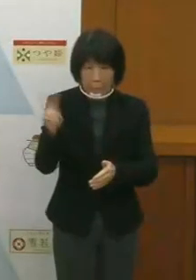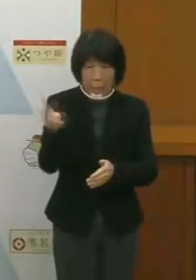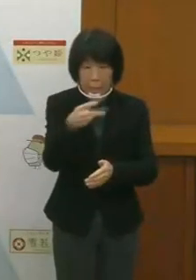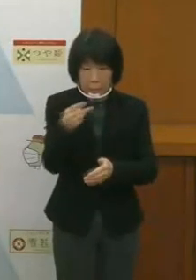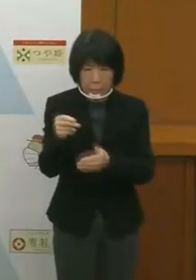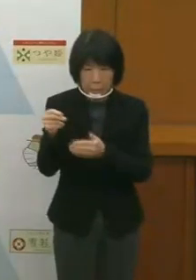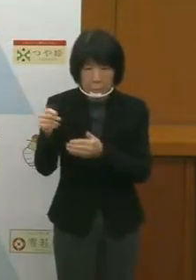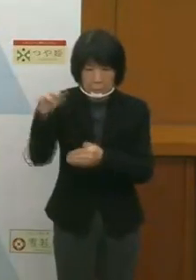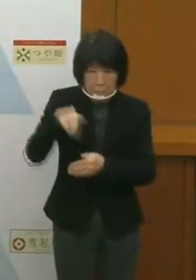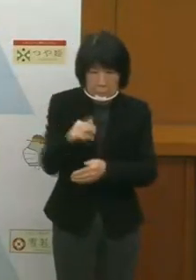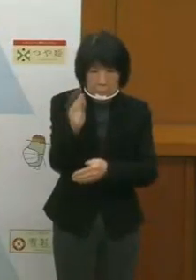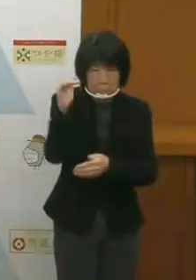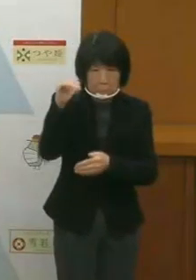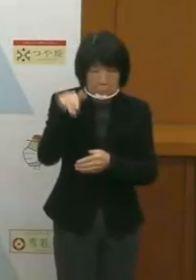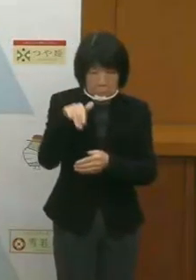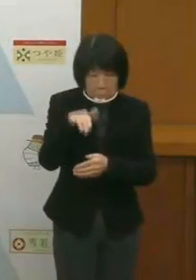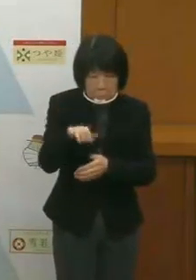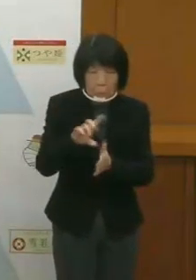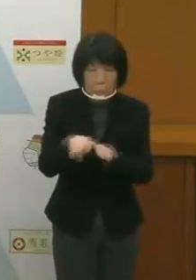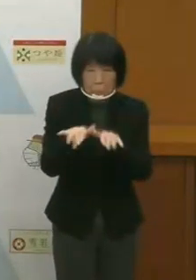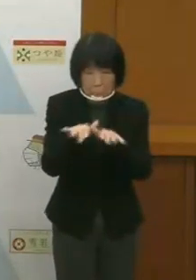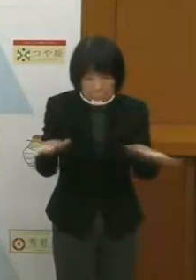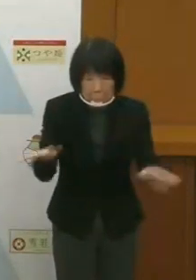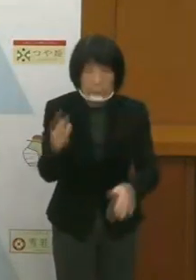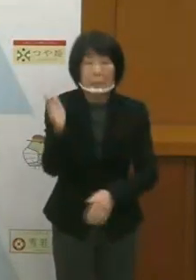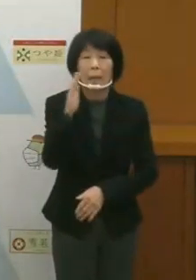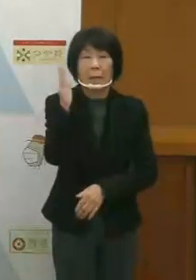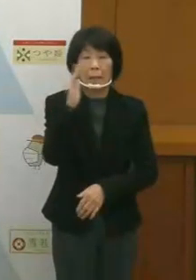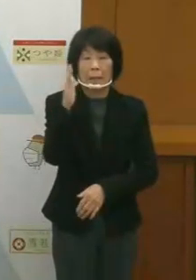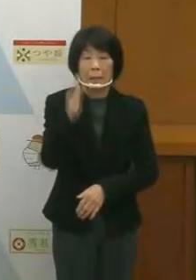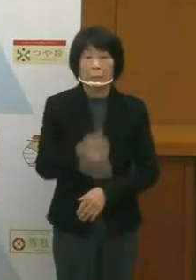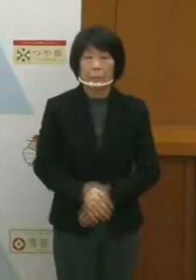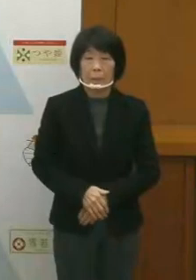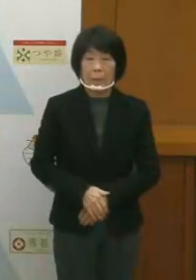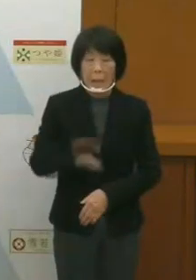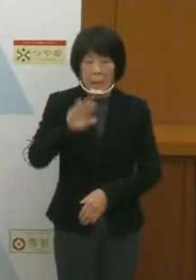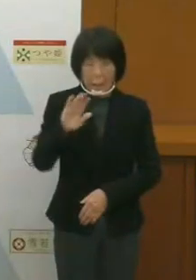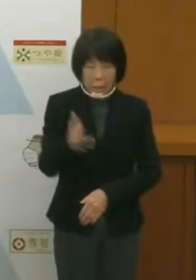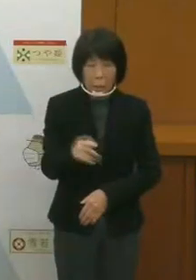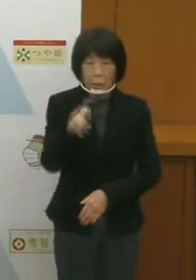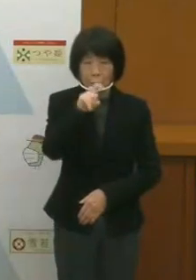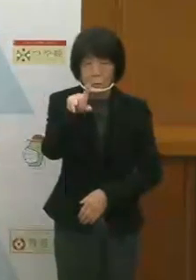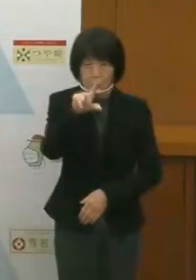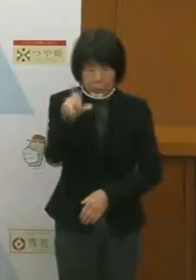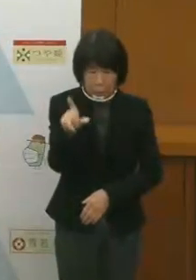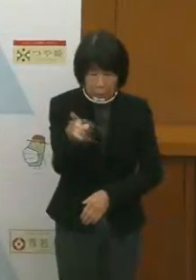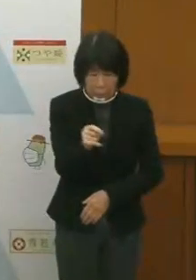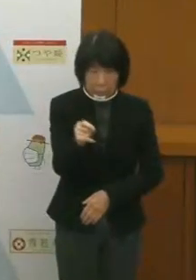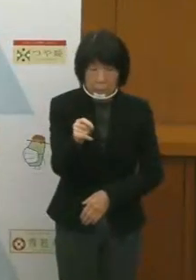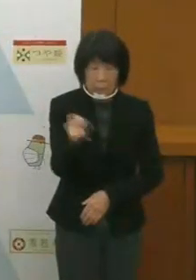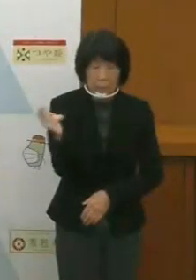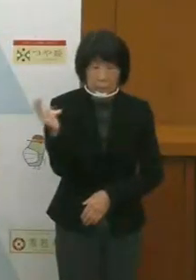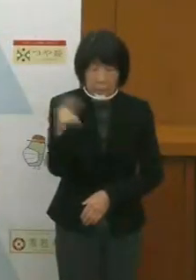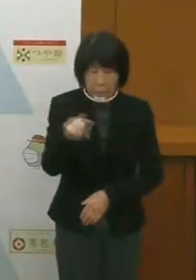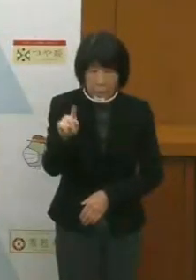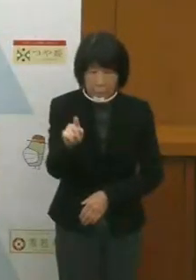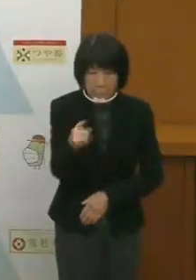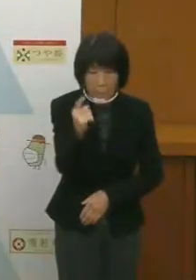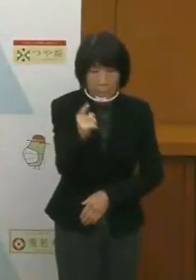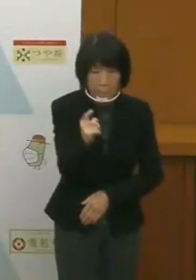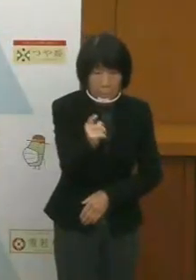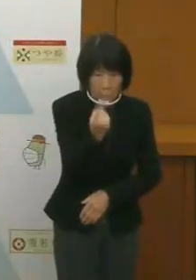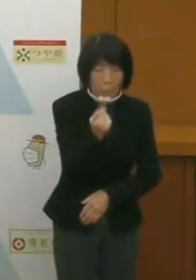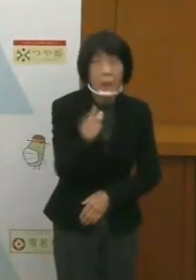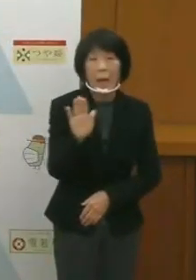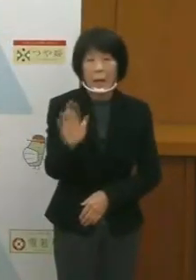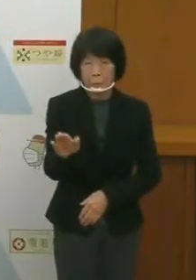ませんでした。そしてところがですね、10月に入りまた散発的に確認されるよう